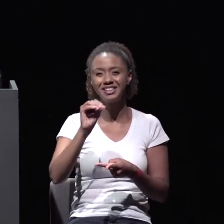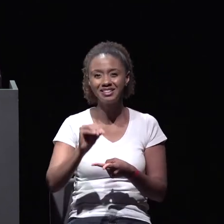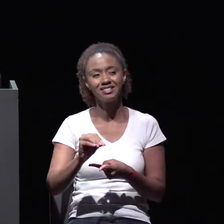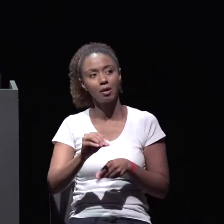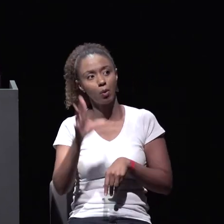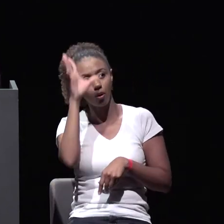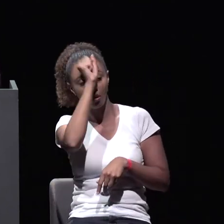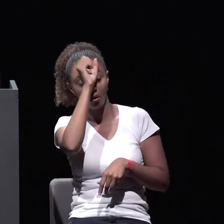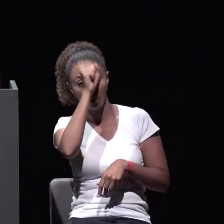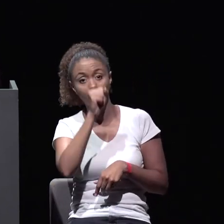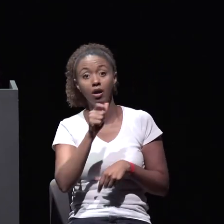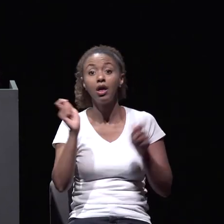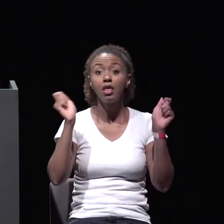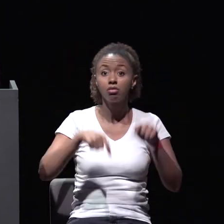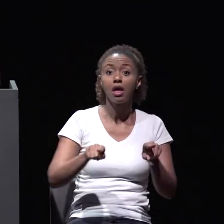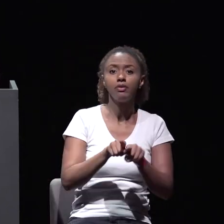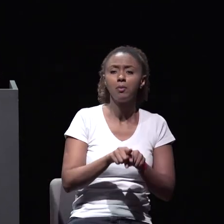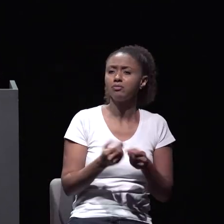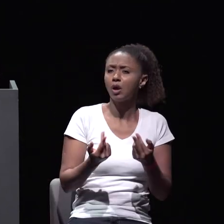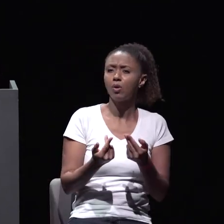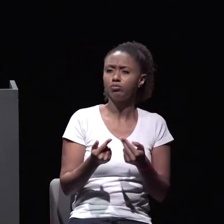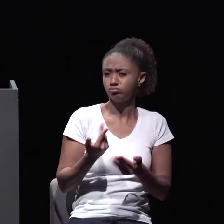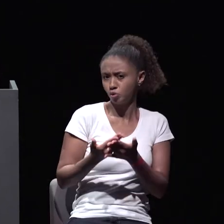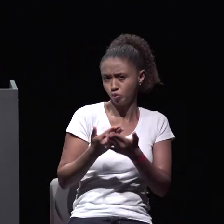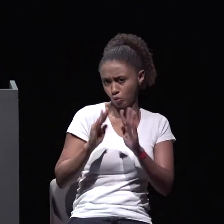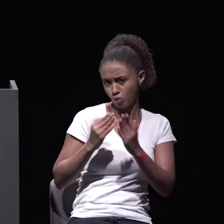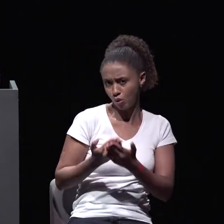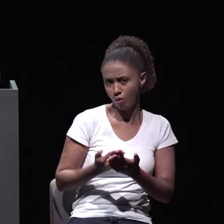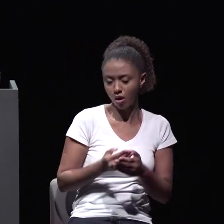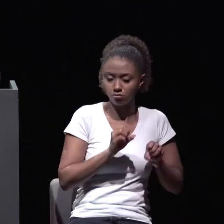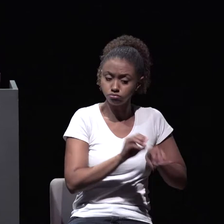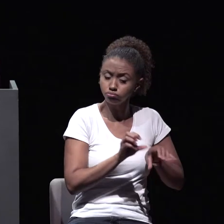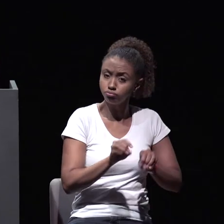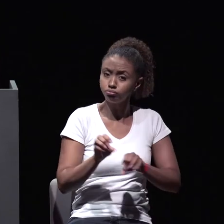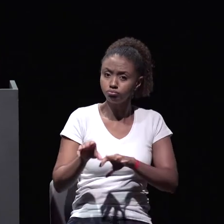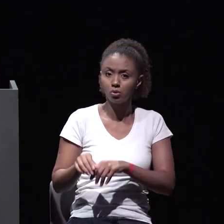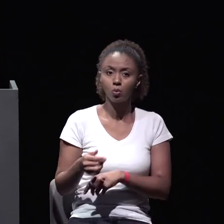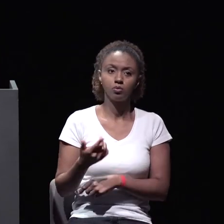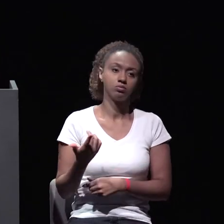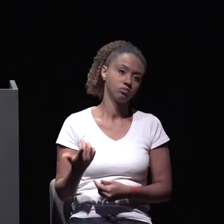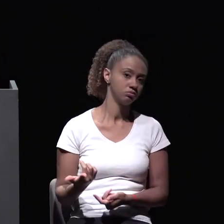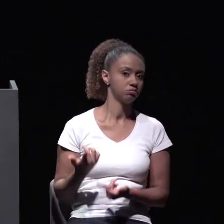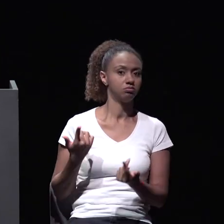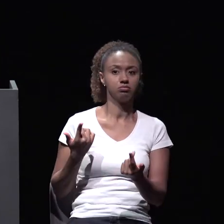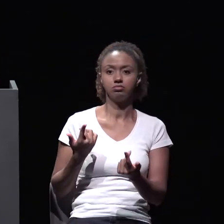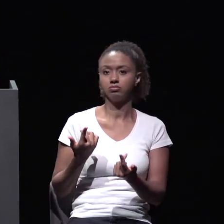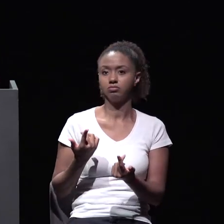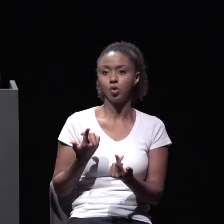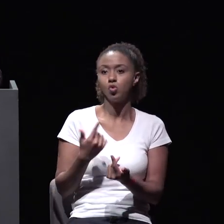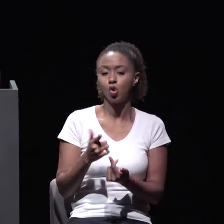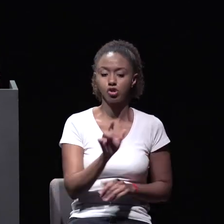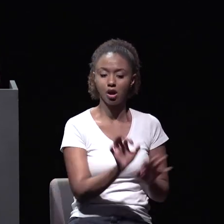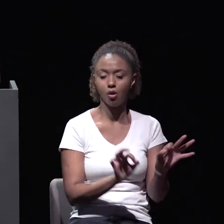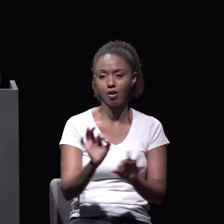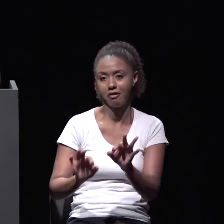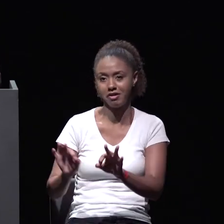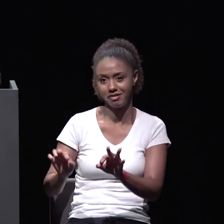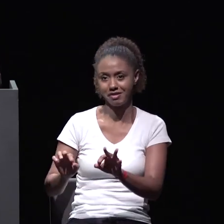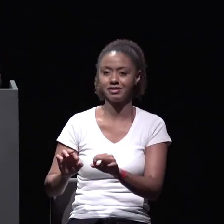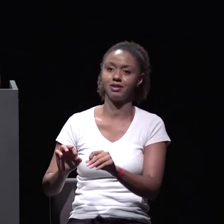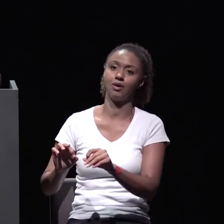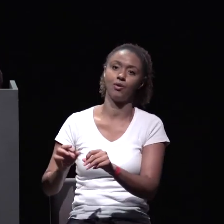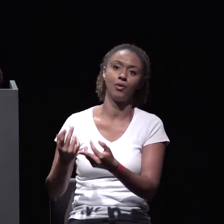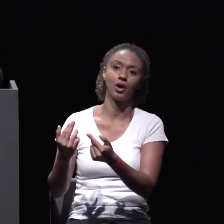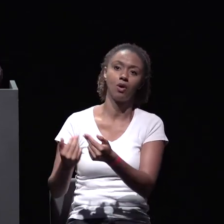poderiam ensinar a ensinar como uma escola não havia um sistema de educação sistematizado como veio a existir a partir